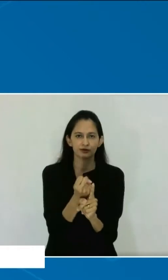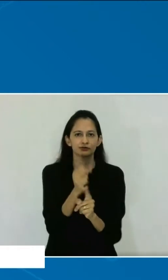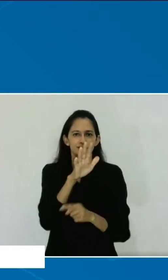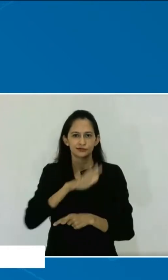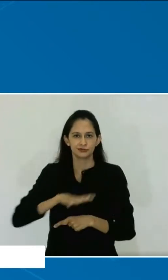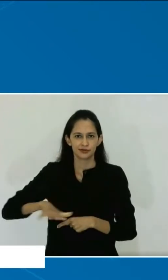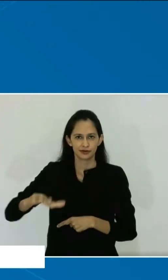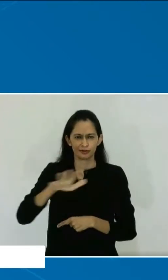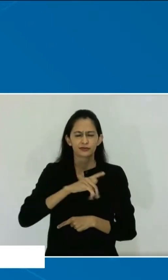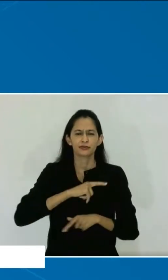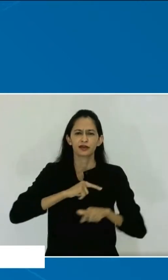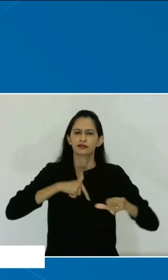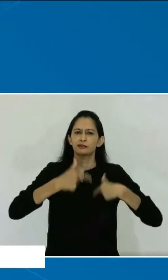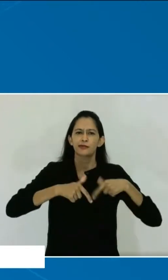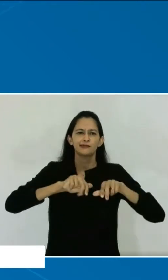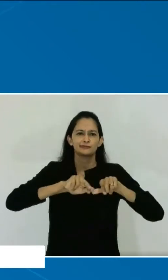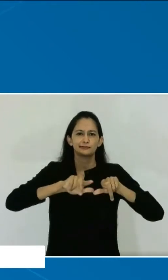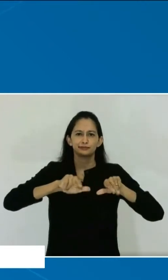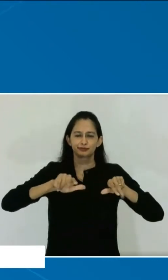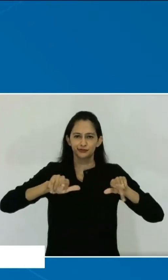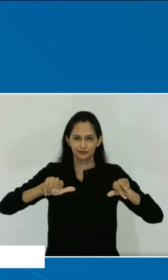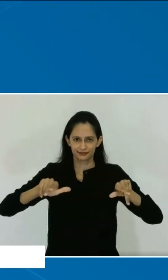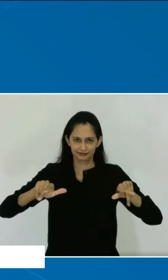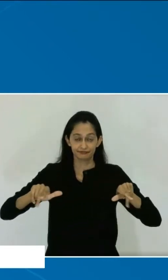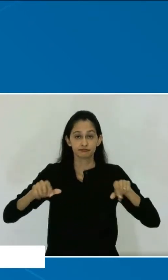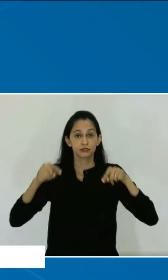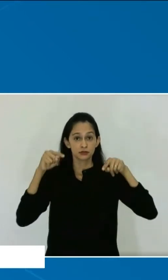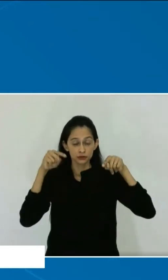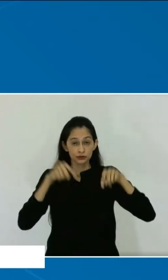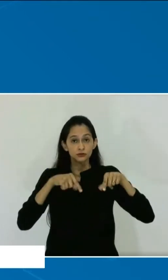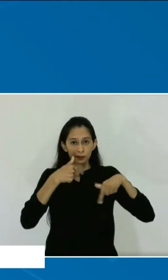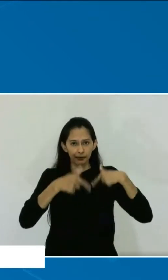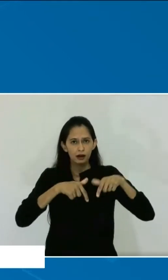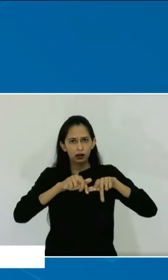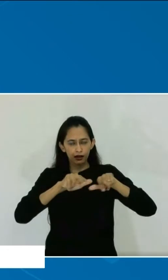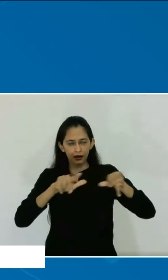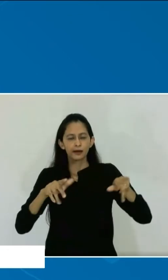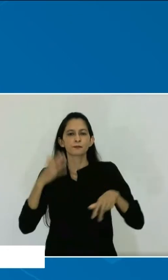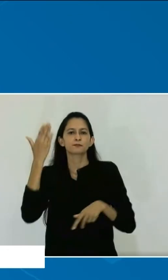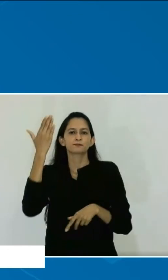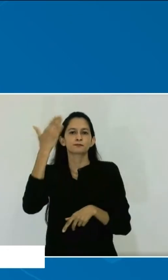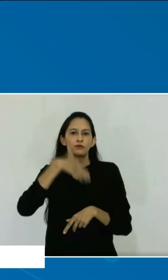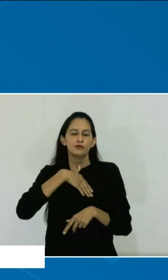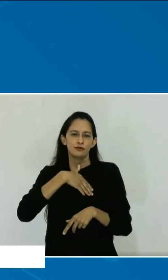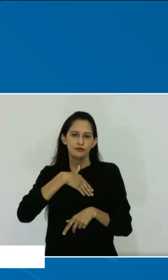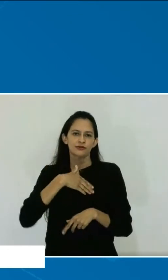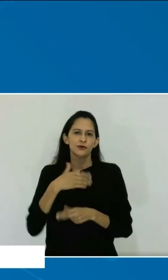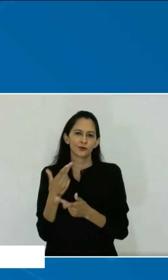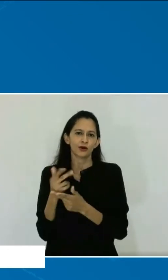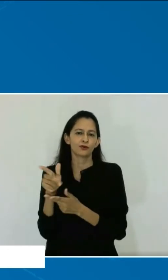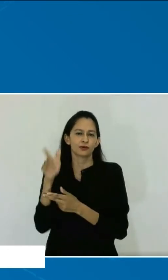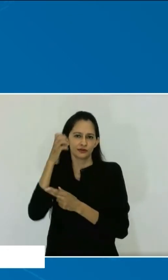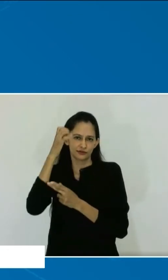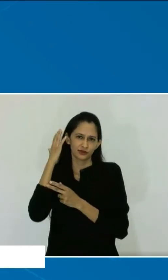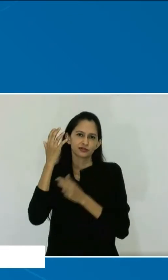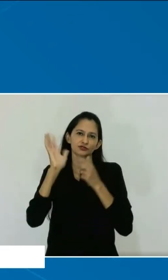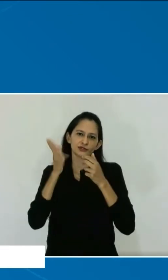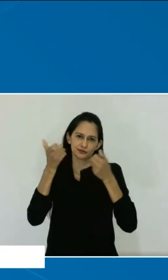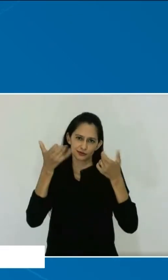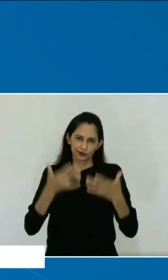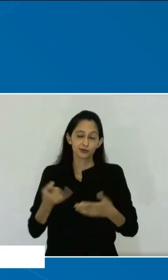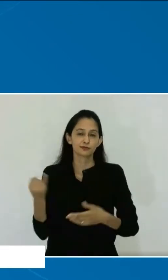são muitas ações. Isso ressalta, como o professor Edivar destacou, a importância e